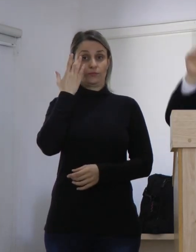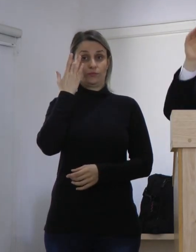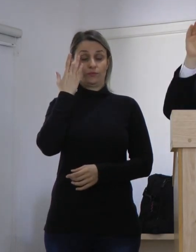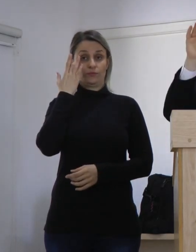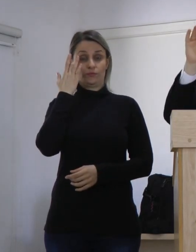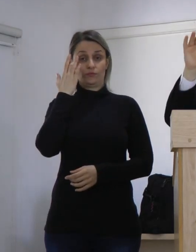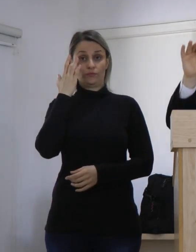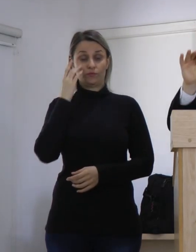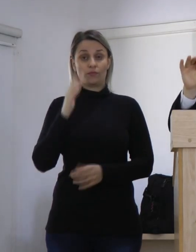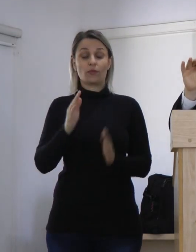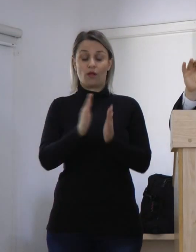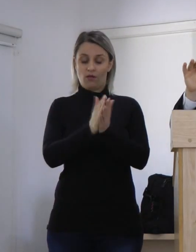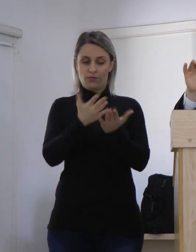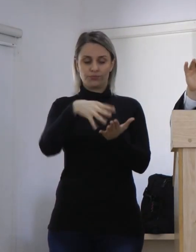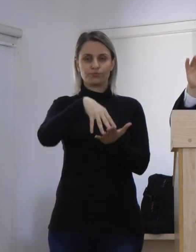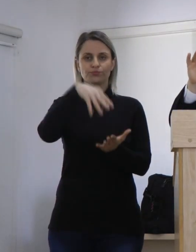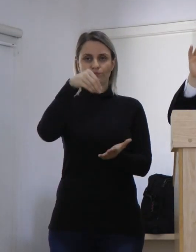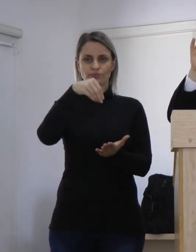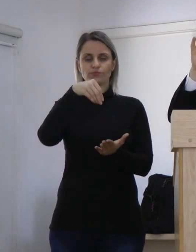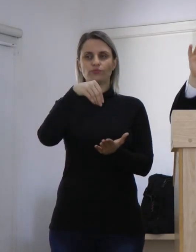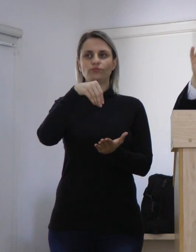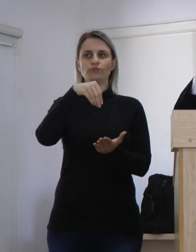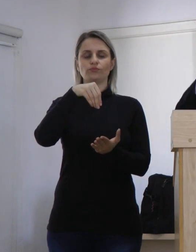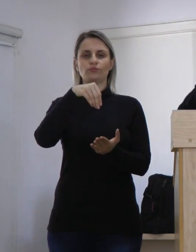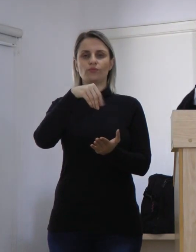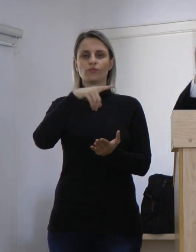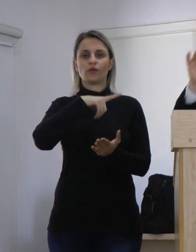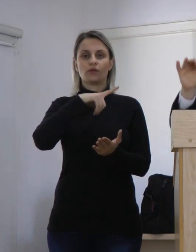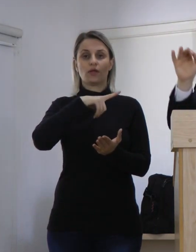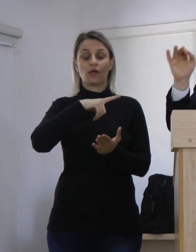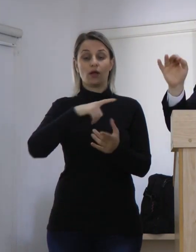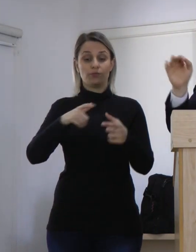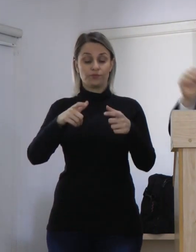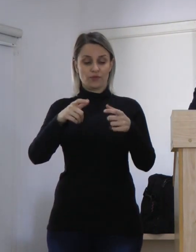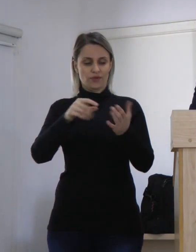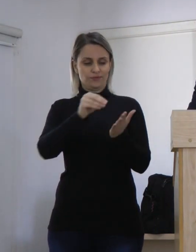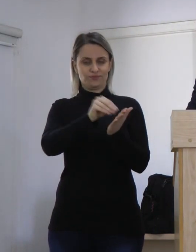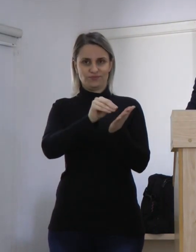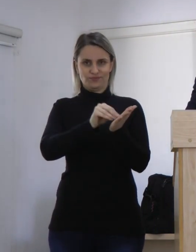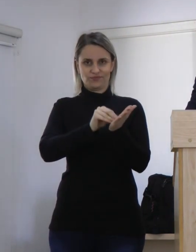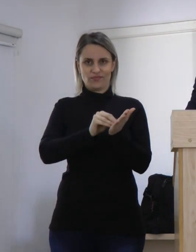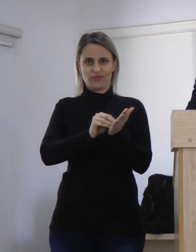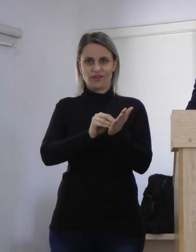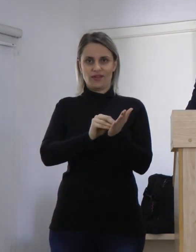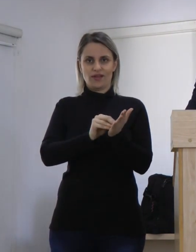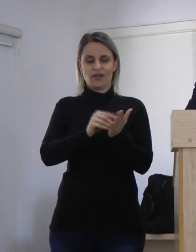E lá no Evangelho segundo o Espiritismo, no item da ingratidão dos filhos para os pais,